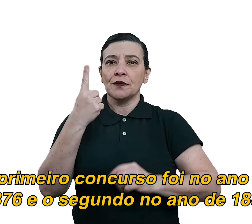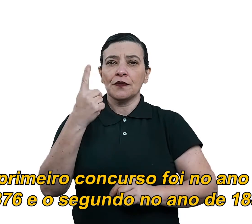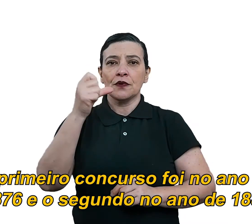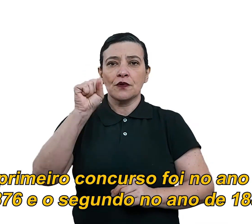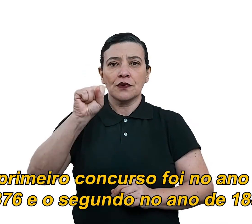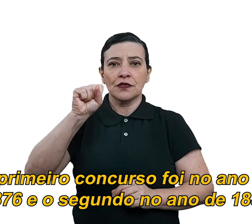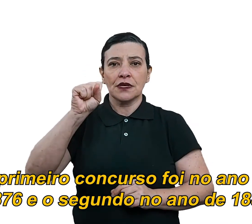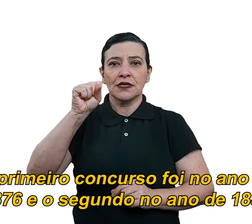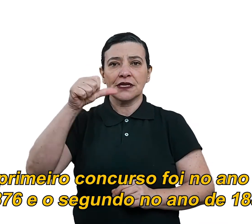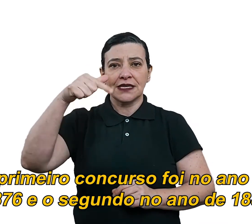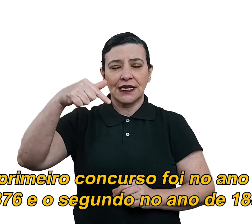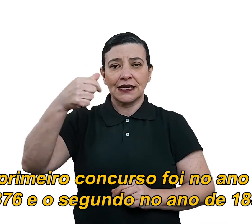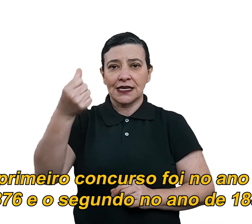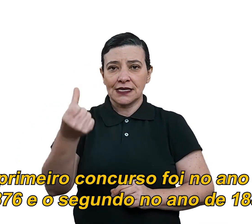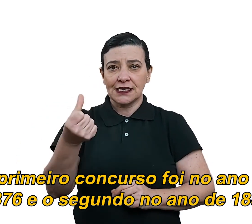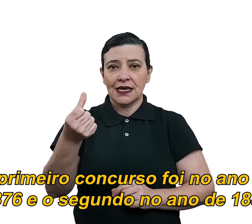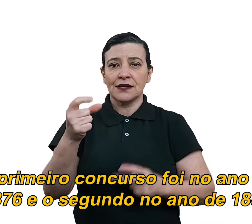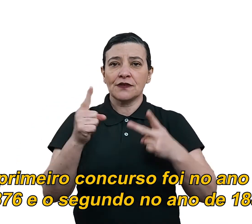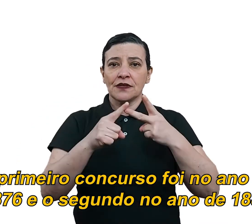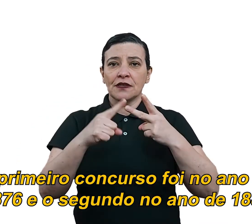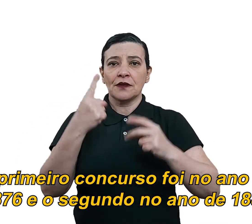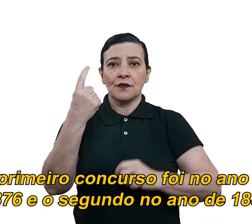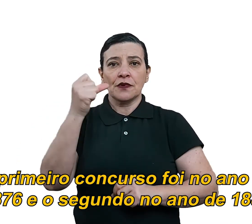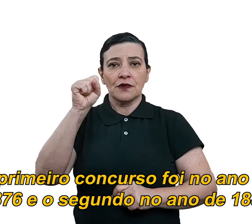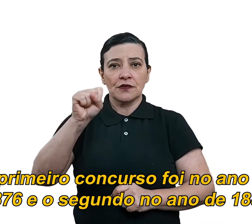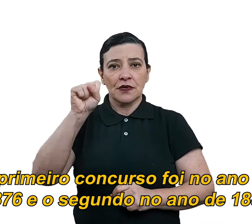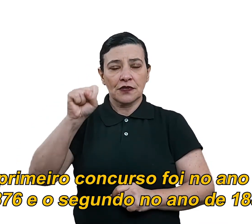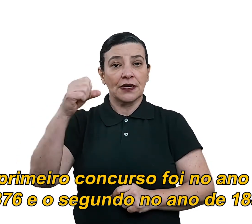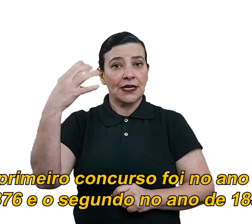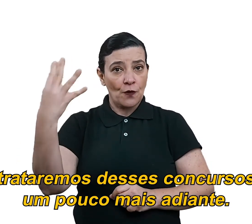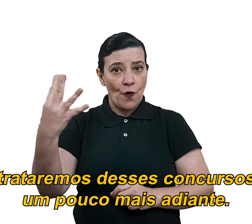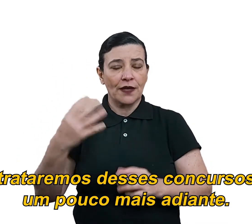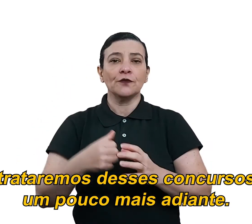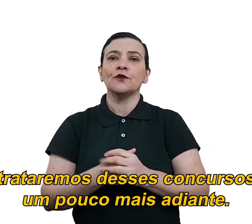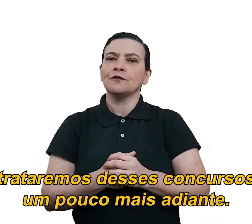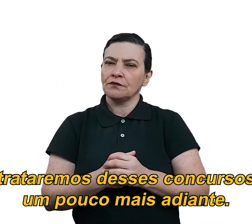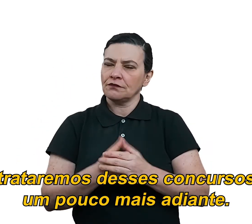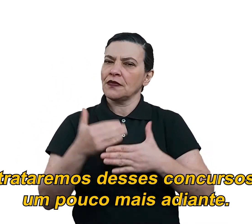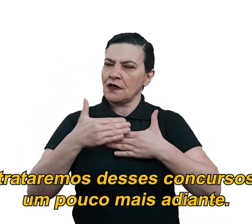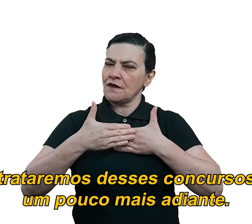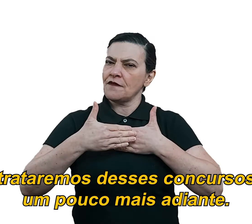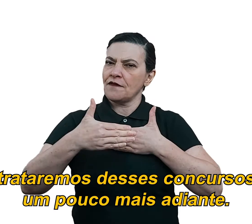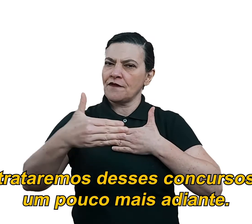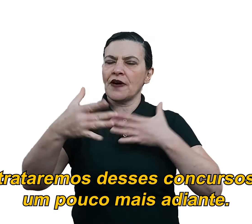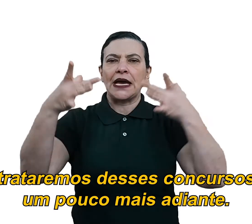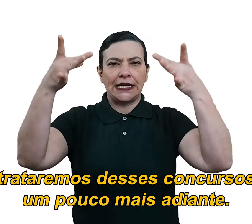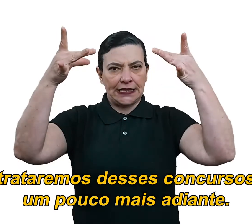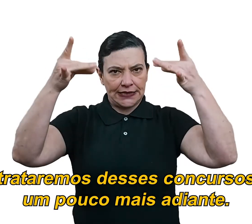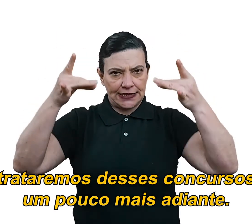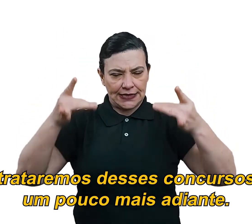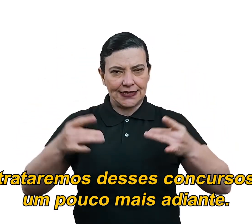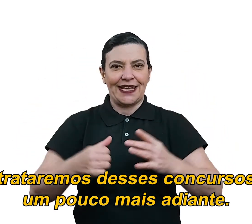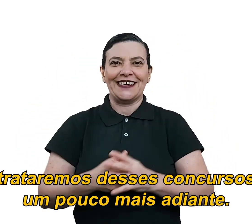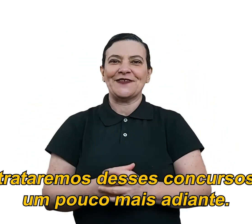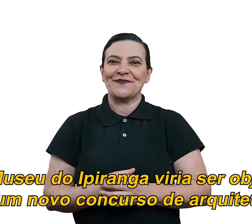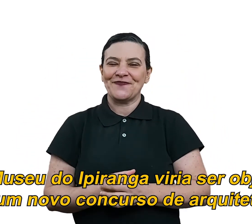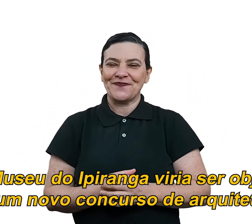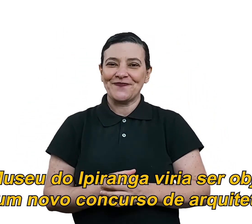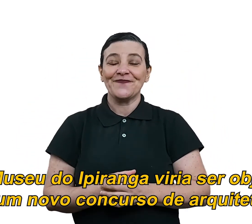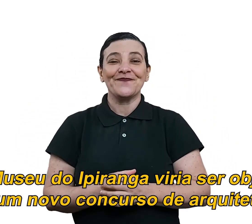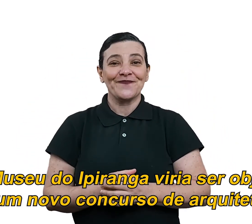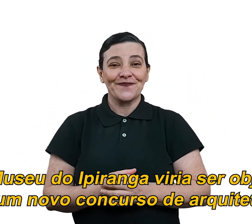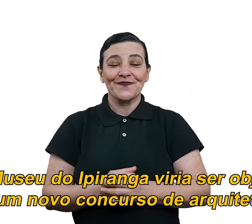ano de 1876 e o segundo no ano de 1884. Trataremos desses concursos um pouco mais